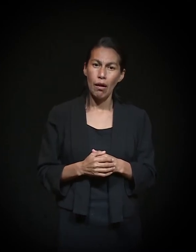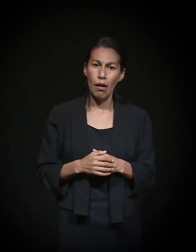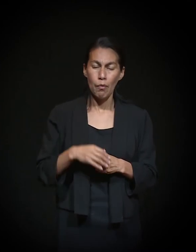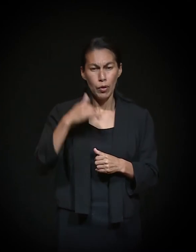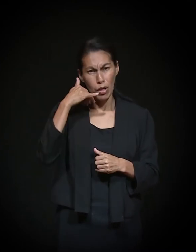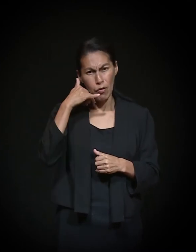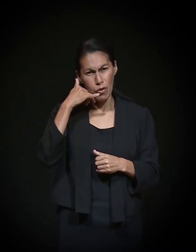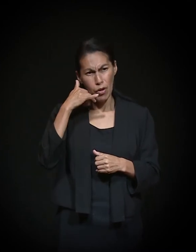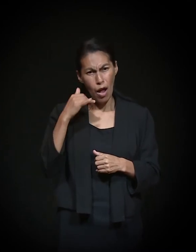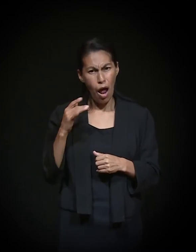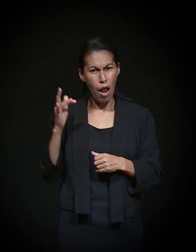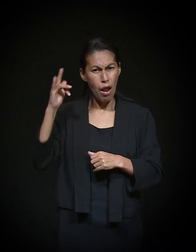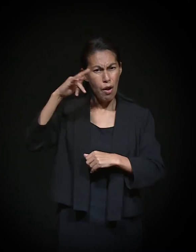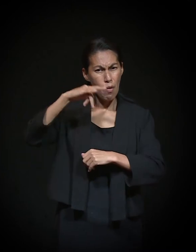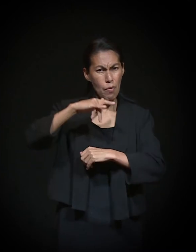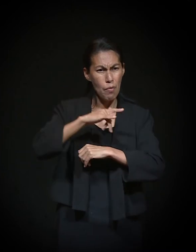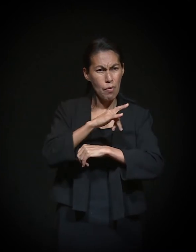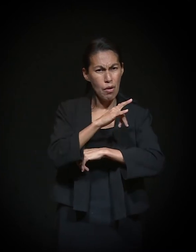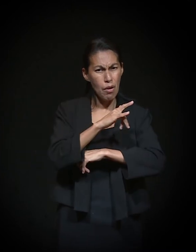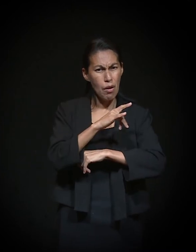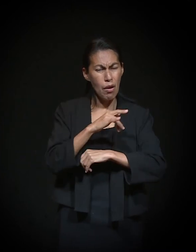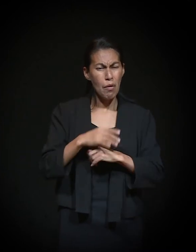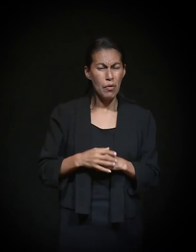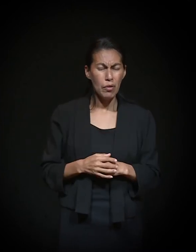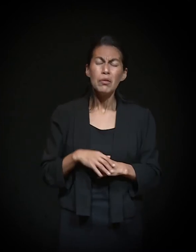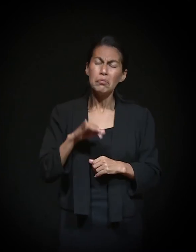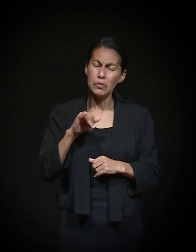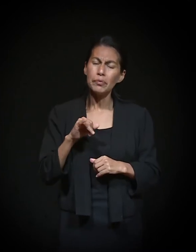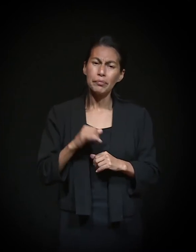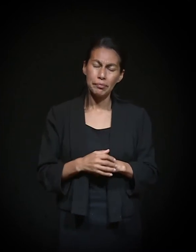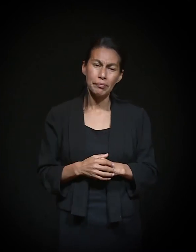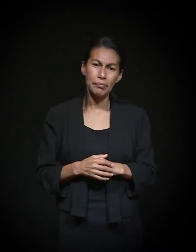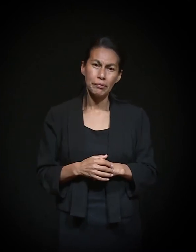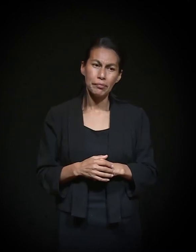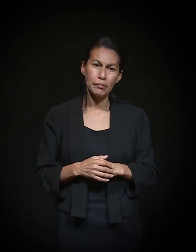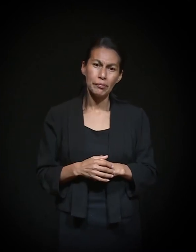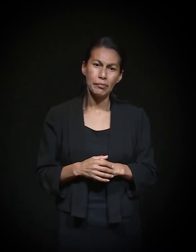No a la aerolínea. Sí. Y también llamó.